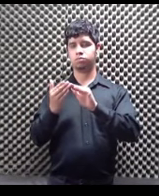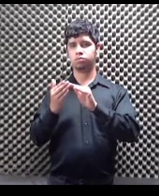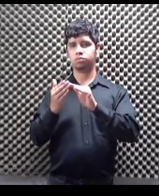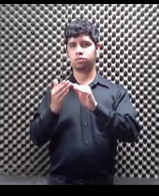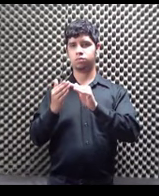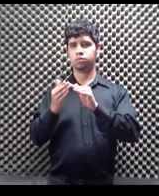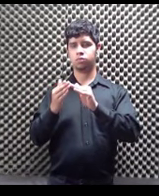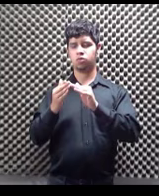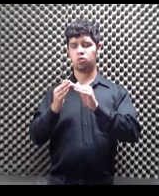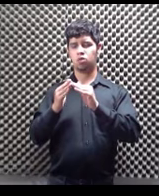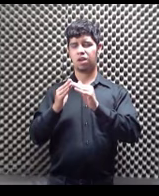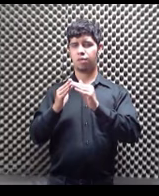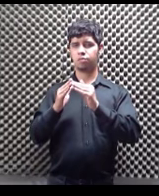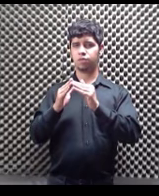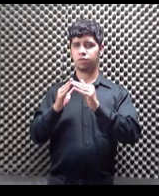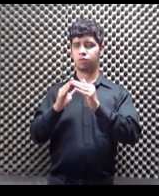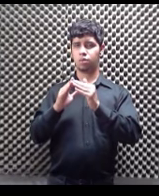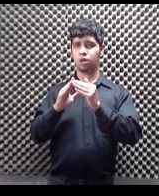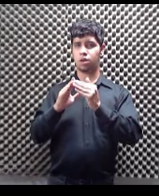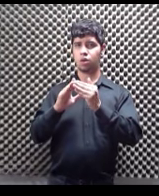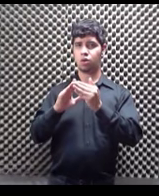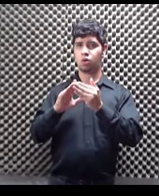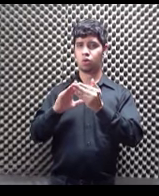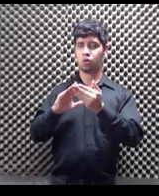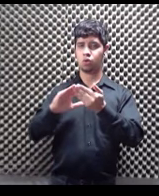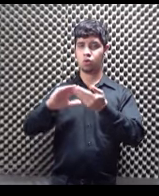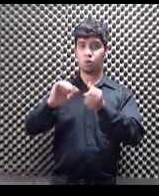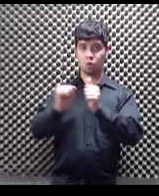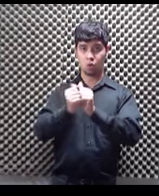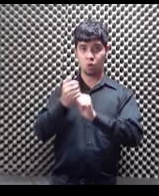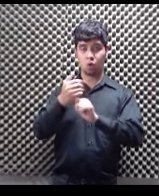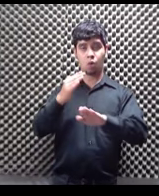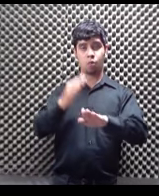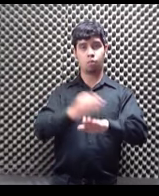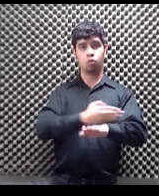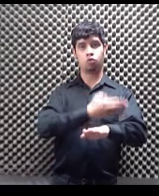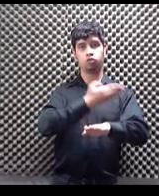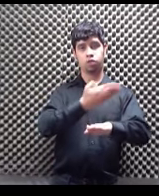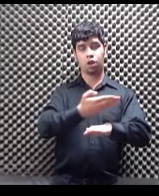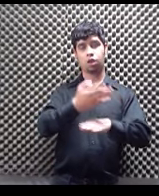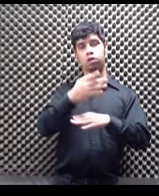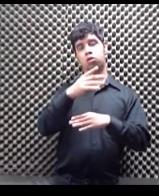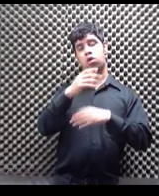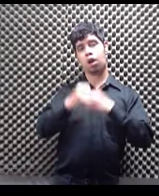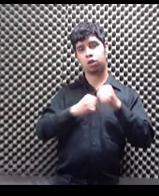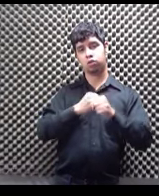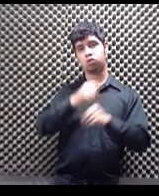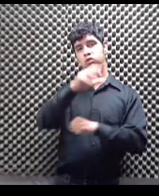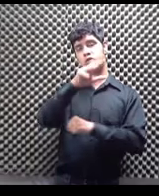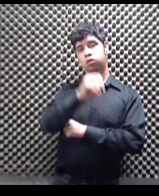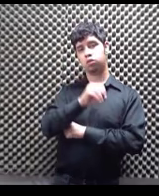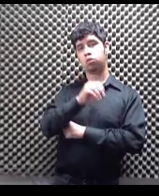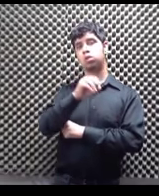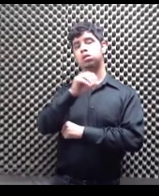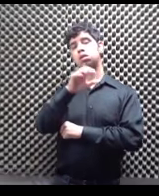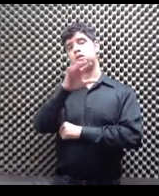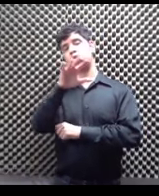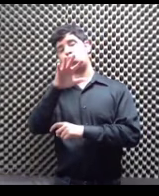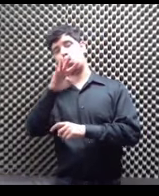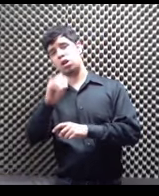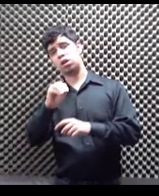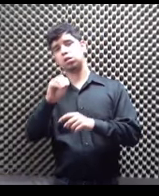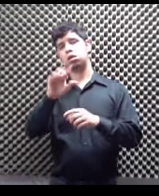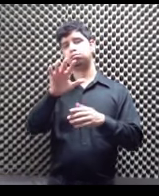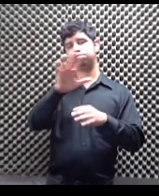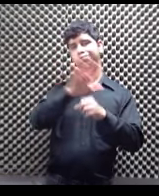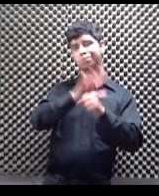lo he ambientado con música de los 50, o 30, 40, 50, de manera